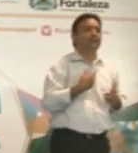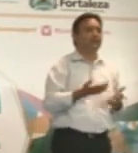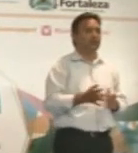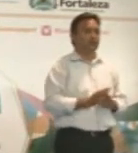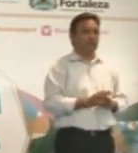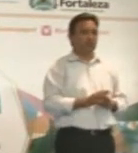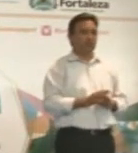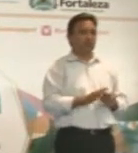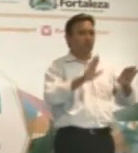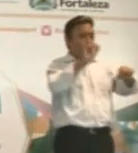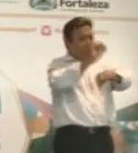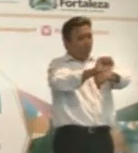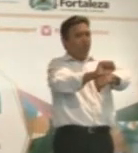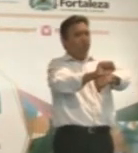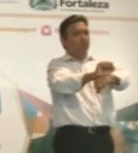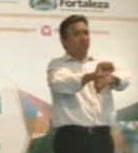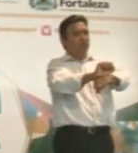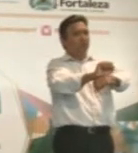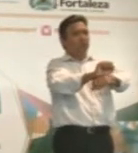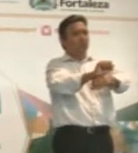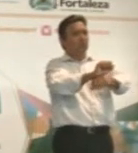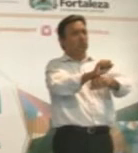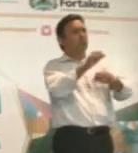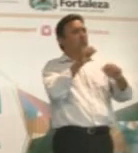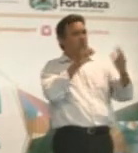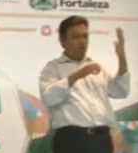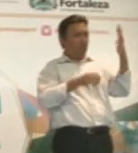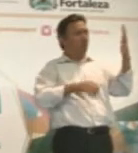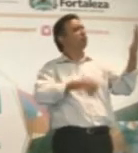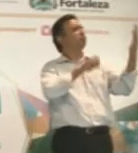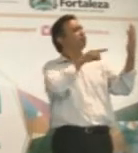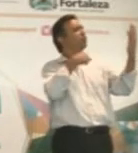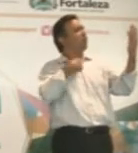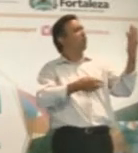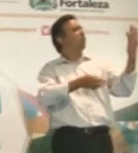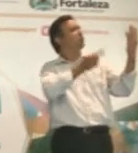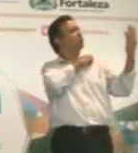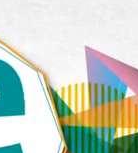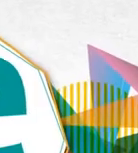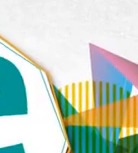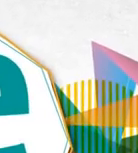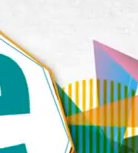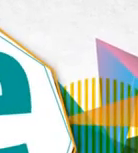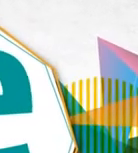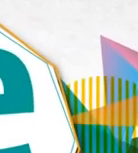Então pare, olhe e diga, eu sou responsável pelo meu sucesso.